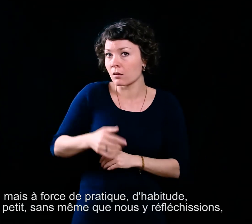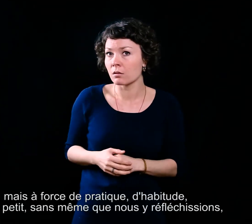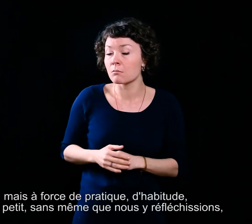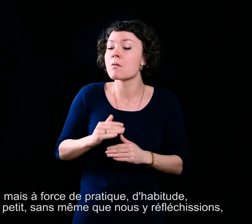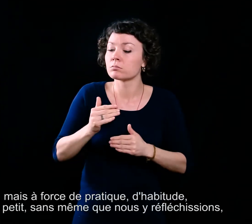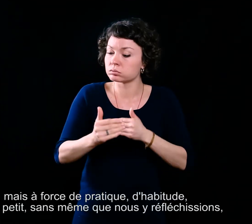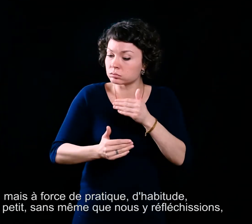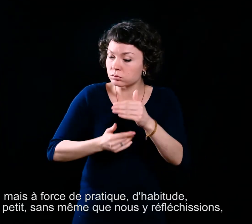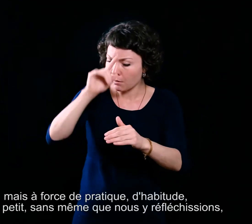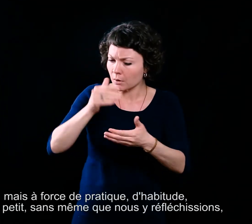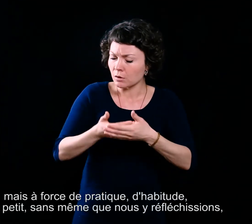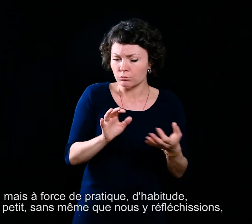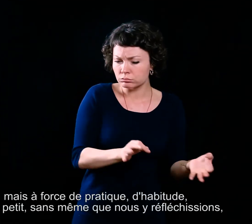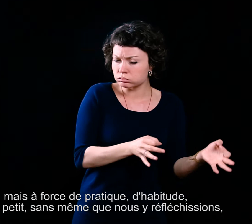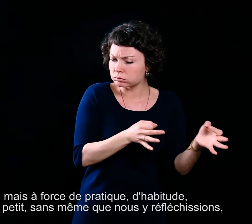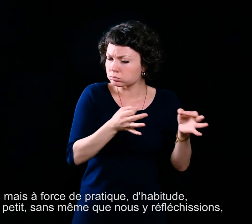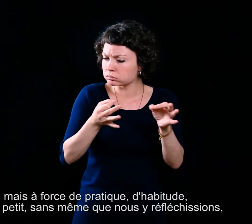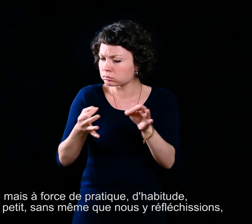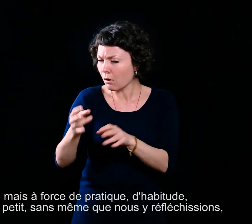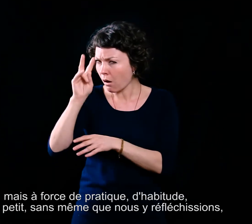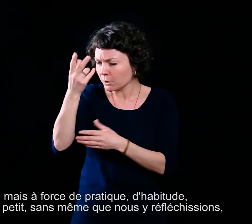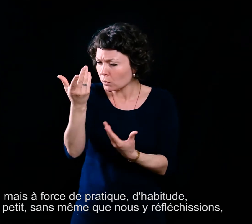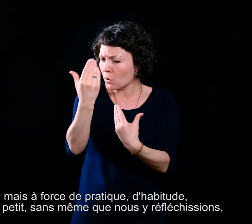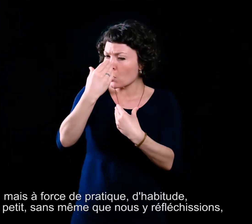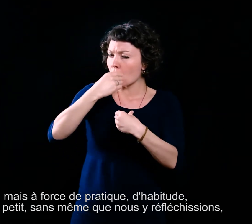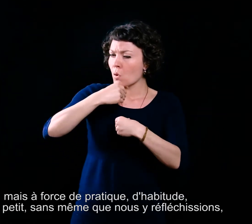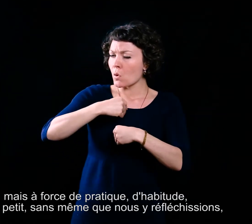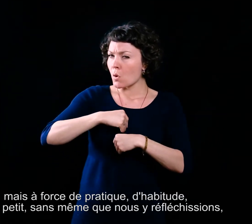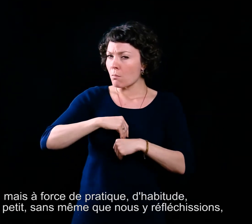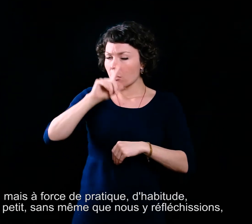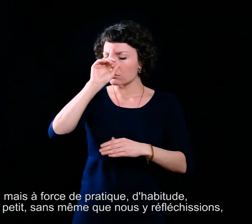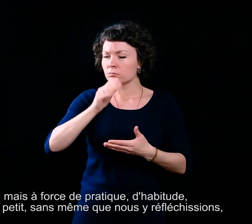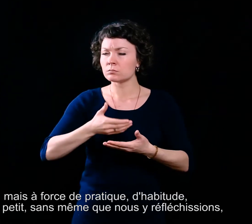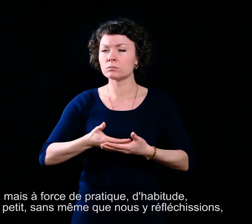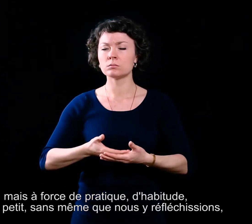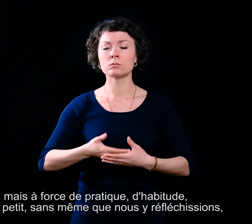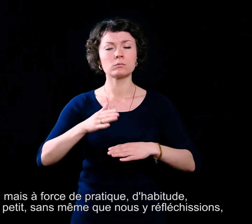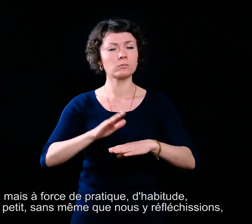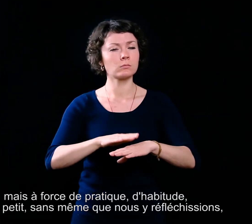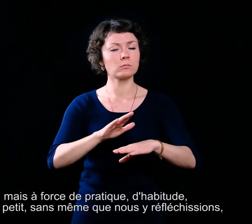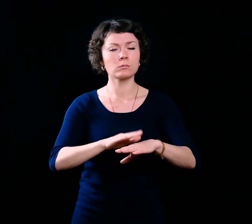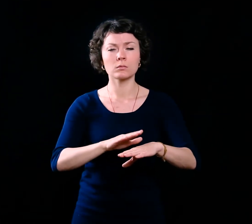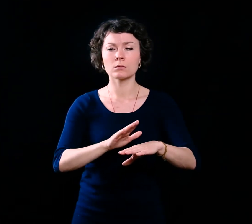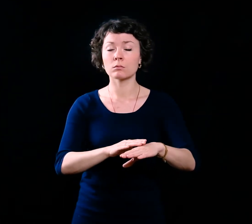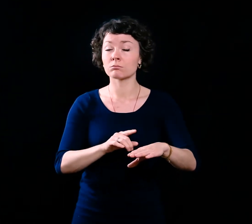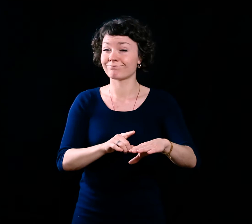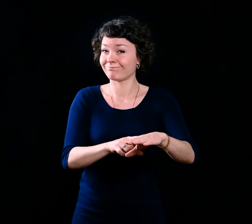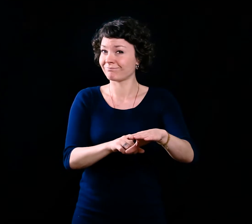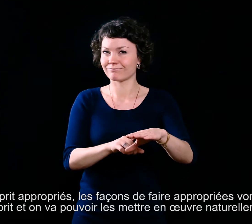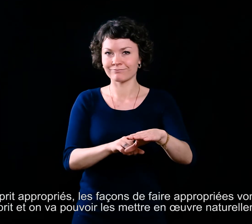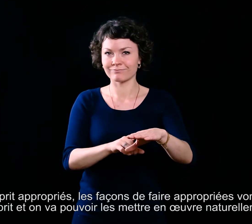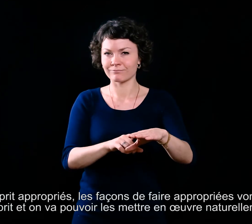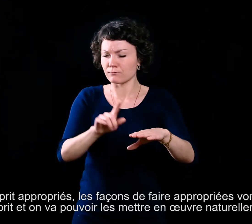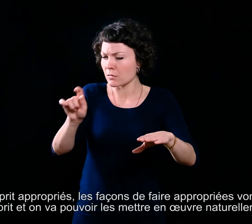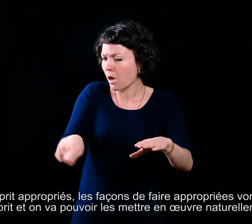Mais à force de pratique, à force d'habitude, petit à petit, sans même que nous y réfléchissions,